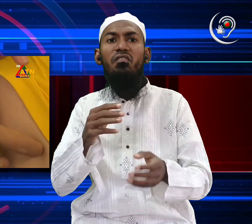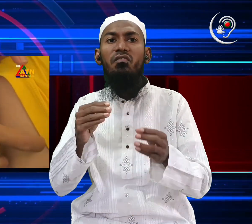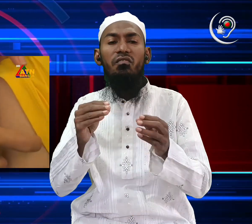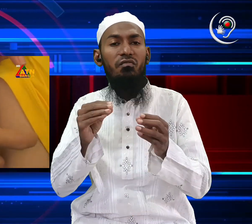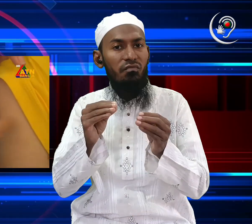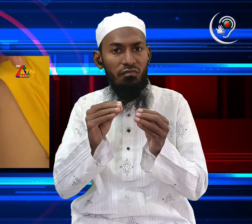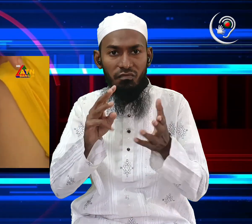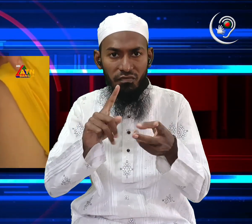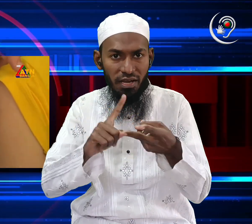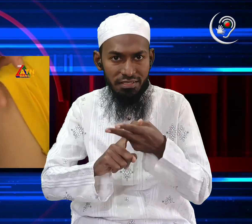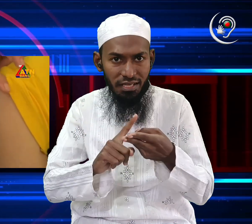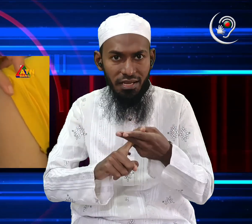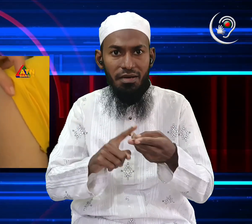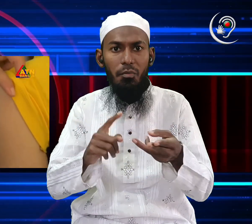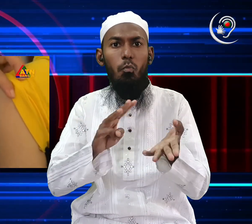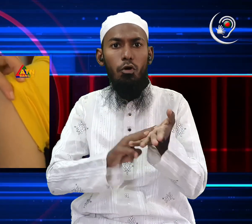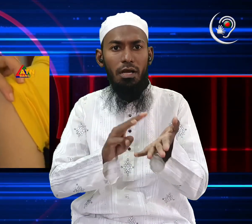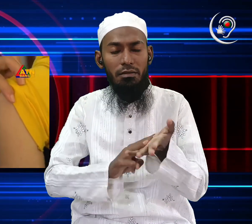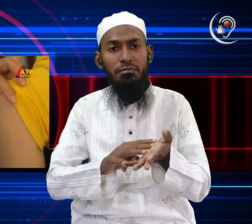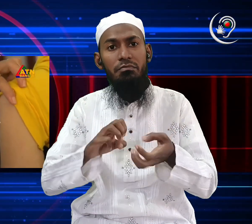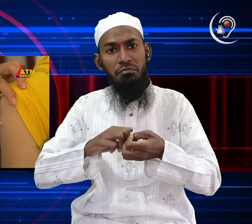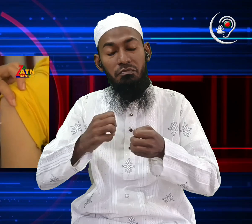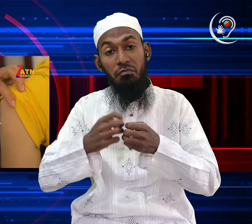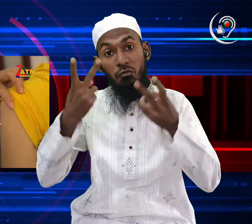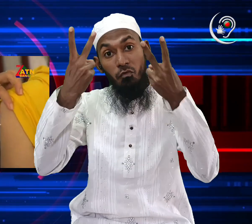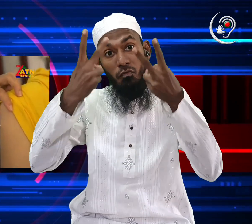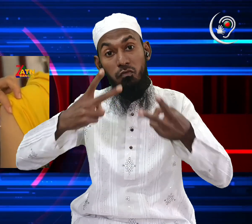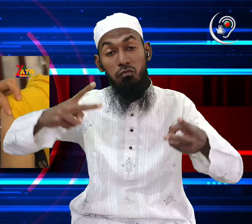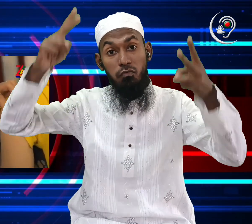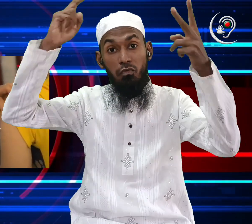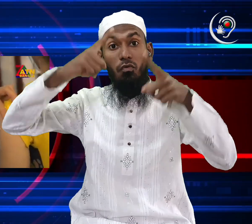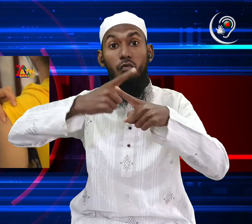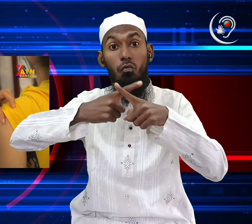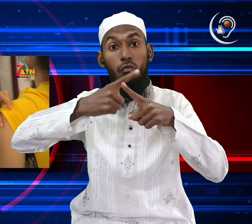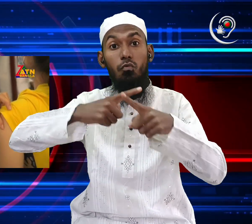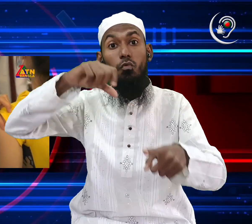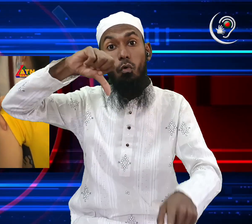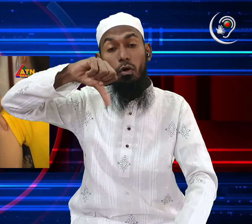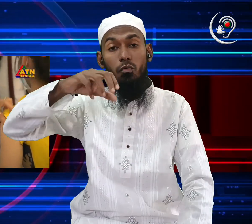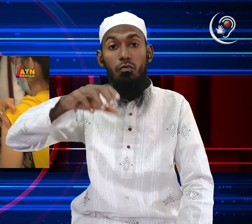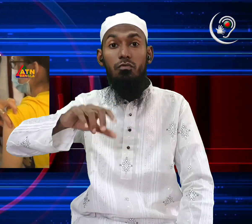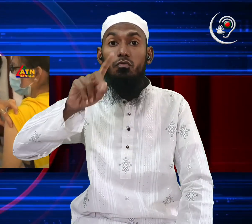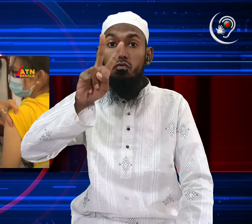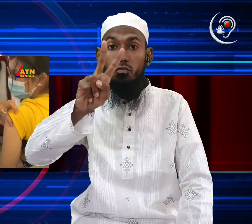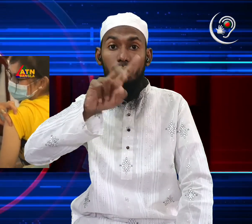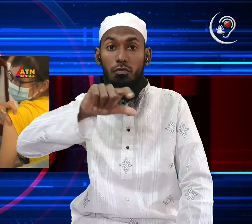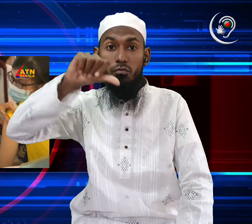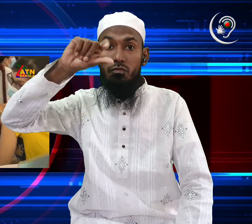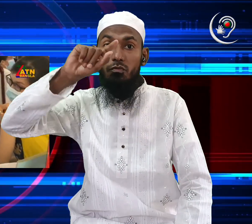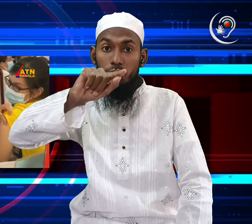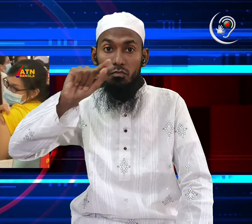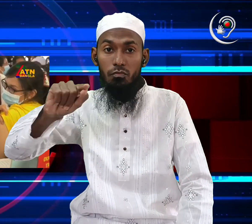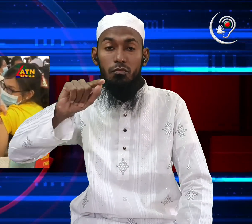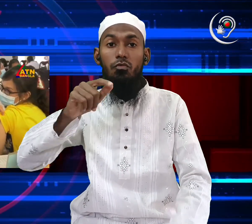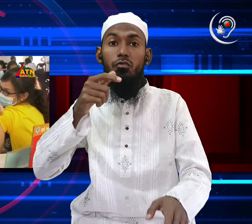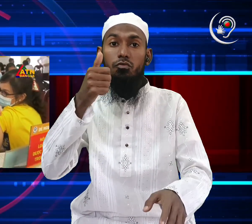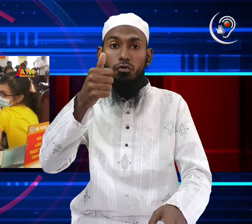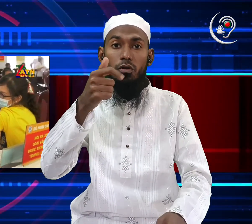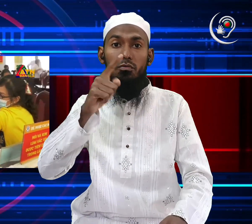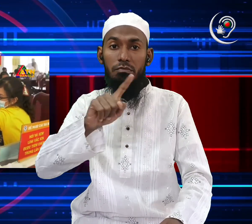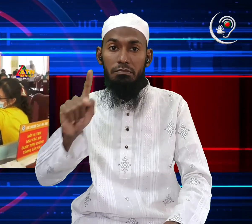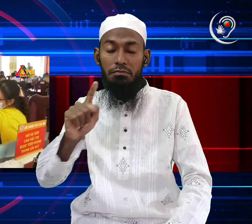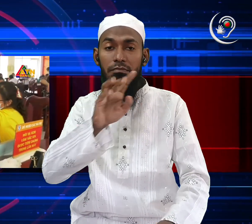ডোজ মায়োকার্ডিটির ঝুঁকি ২.৯ গুণ এবং অ্যাস্ট্রাজেনেকার তৃতীয় ডোজ পেরিকার্ডিটির ঝুঁকি ৬.৯ গুণ বৃদ্ধি